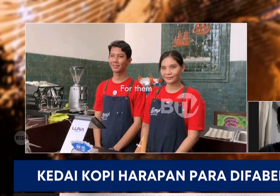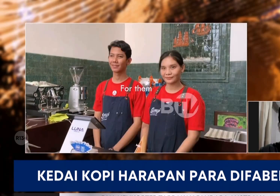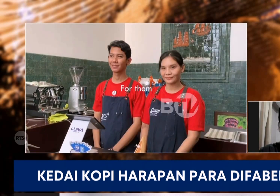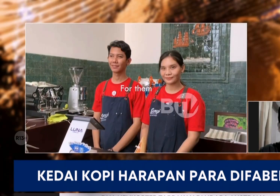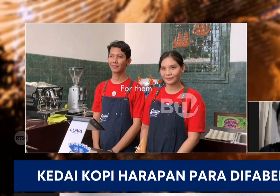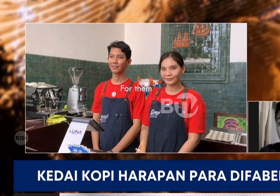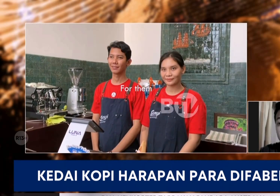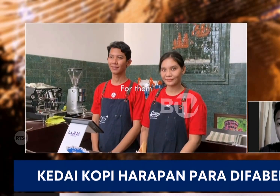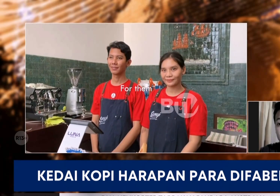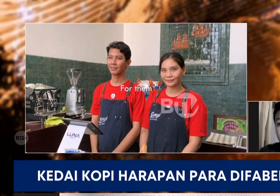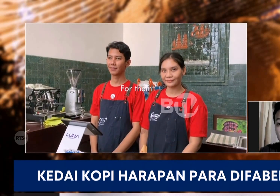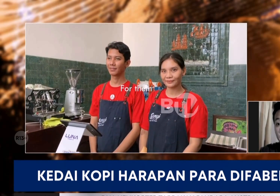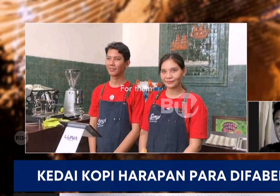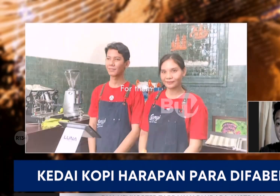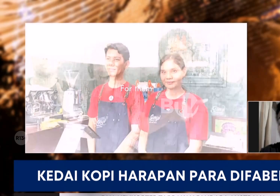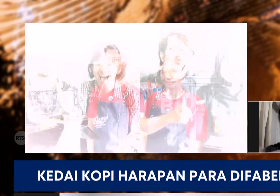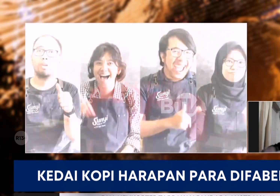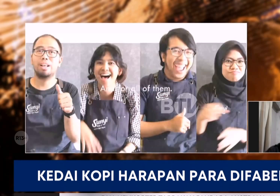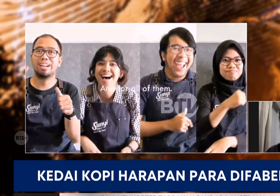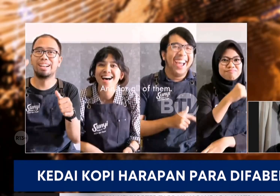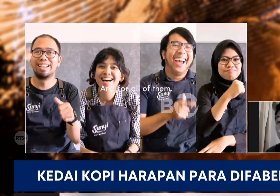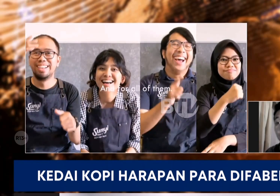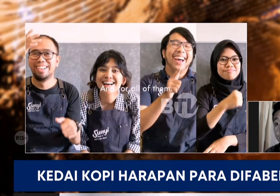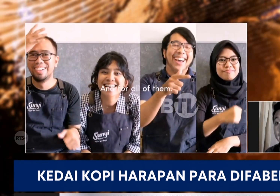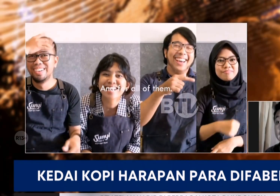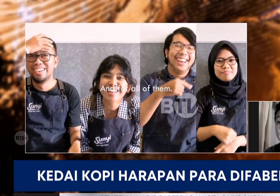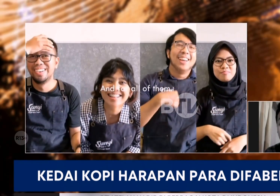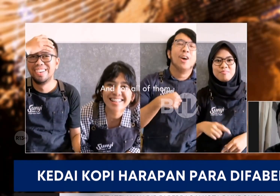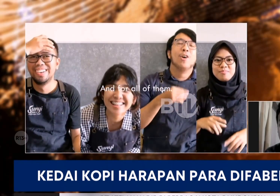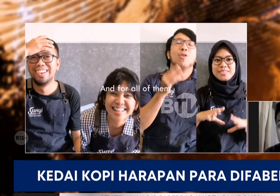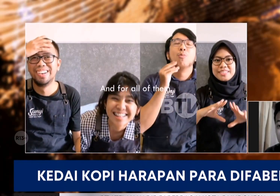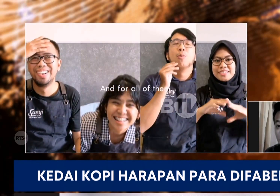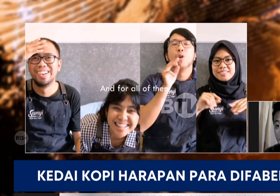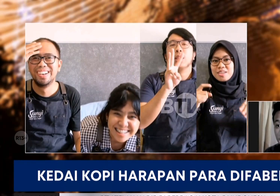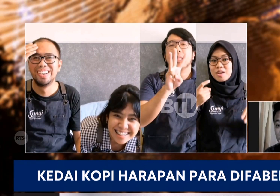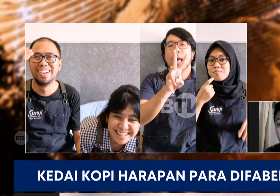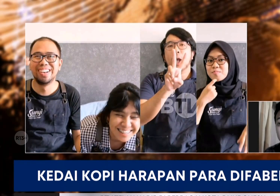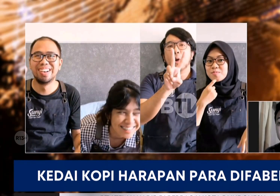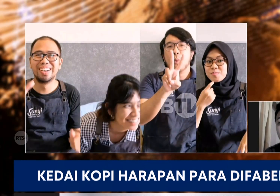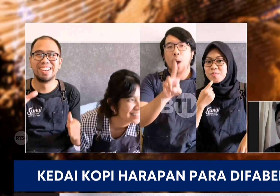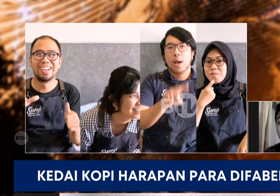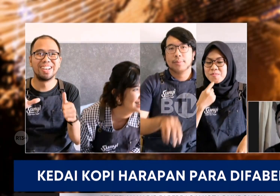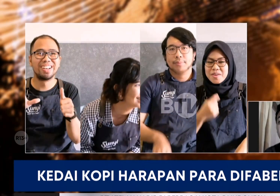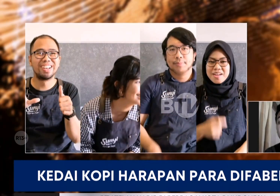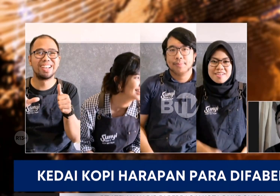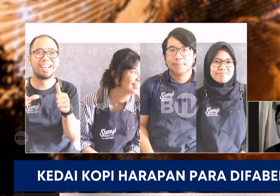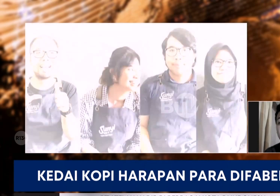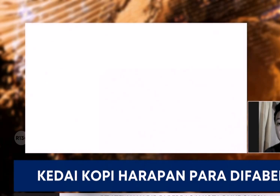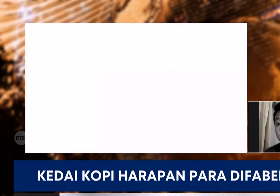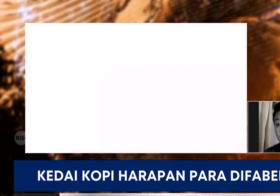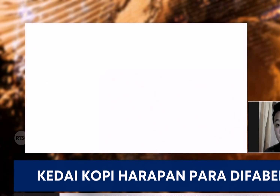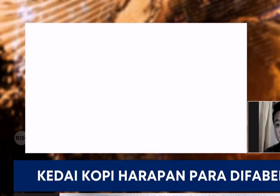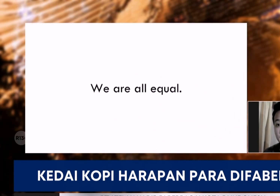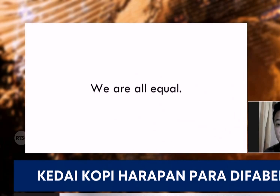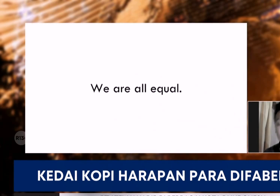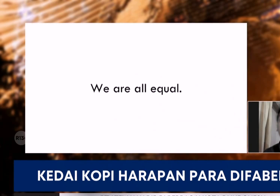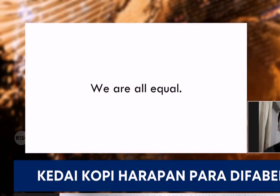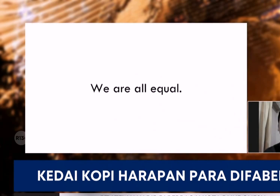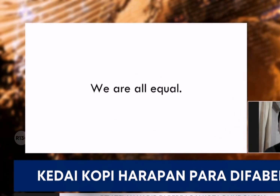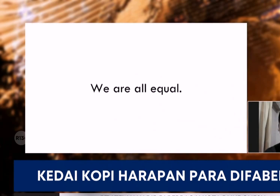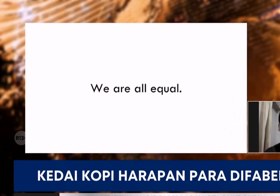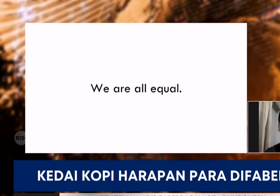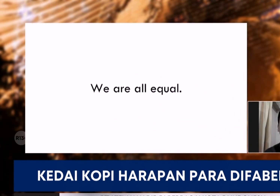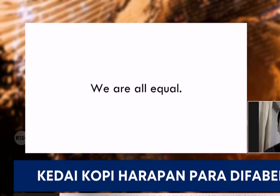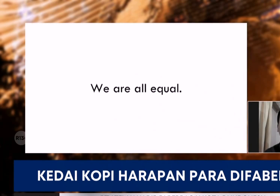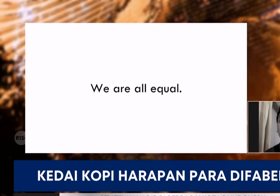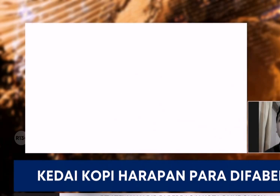nih untuk teman-teman disabilitas, tapi balik lagi kita masyarakat juga harus bertindak, mas. Kita nggak bisa cuma menerima saja apa yang sudah diberikan. Kalau